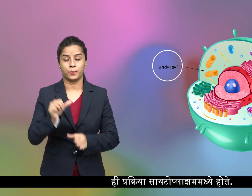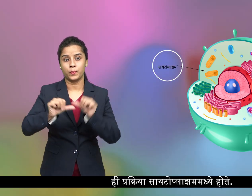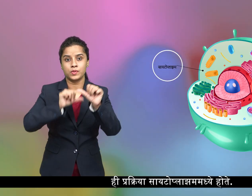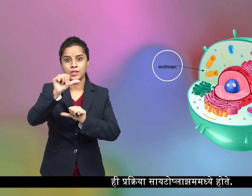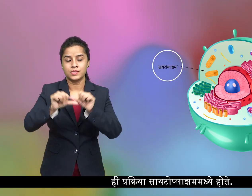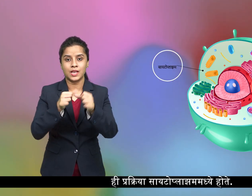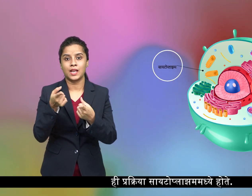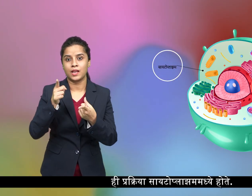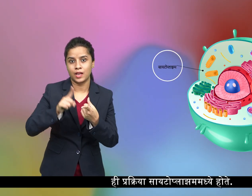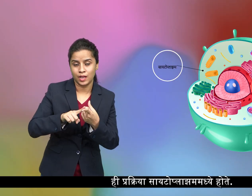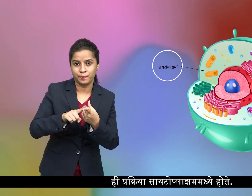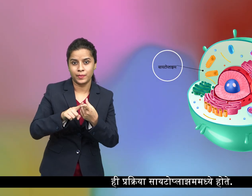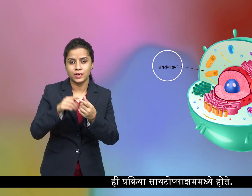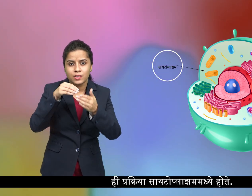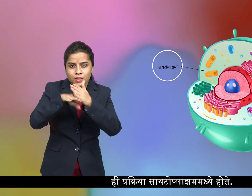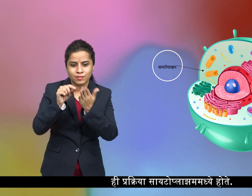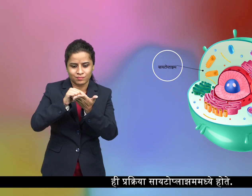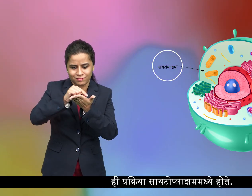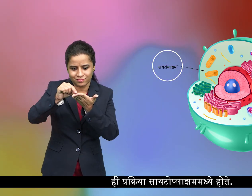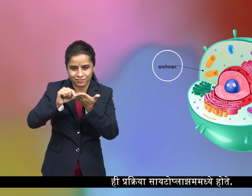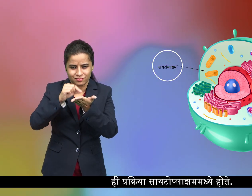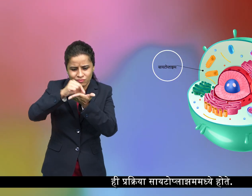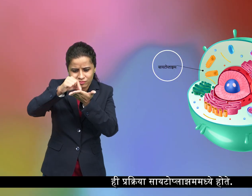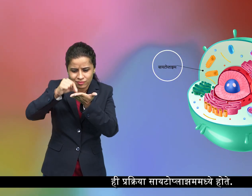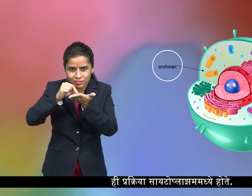ही प्रक्रिया सायटोप्लाझममध्ये होते.